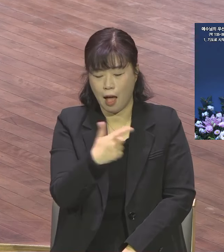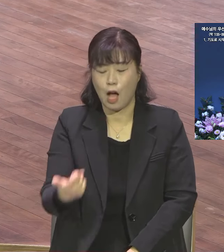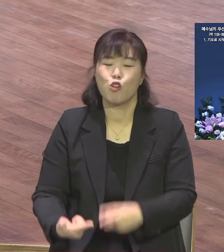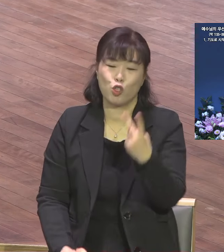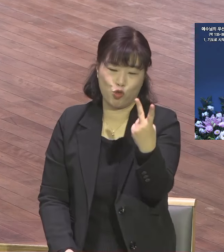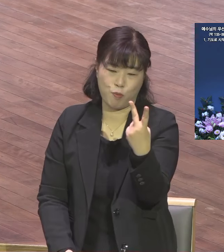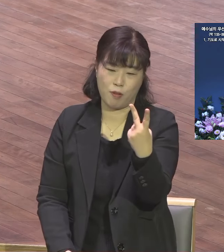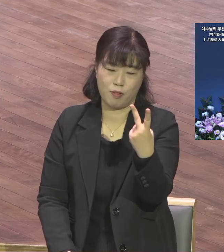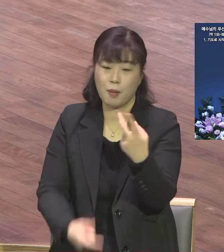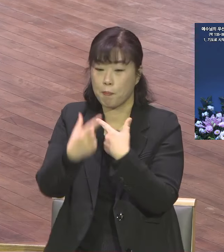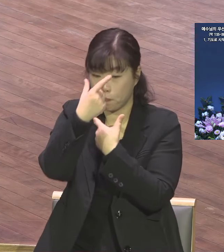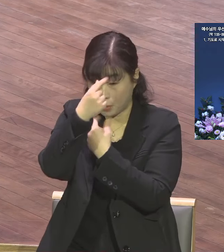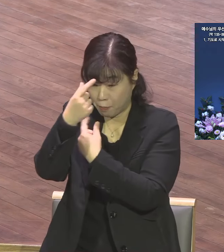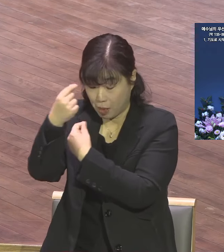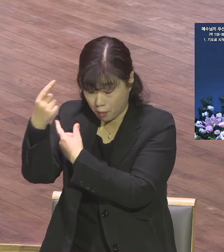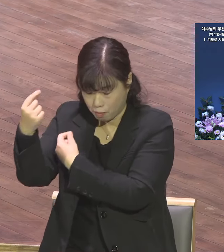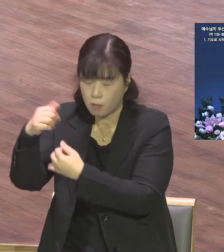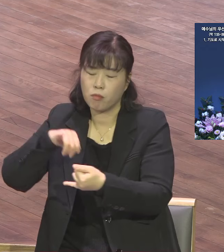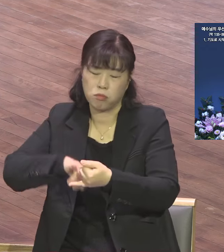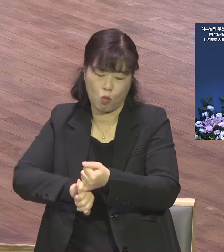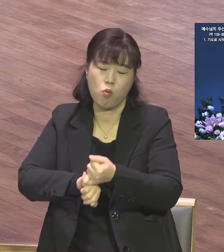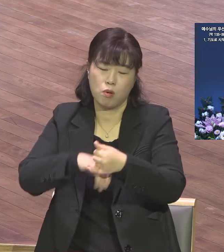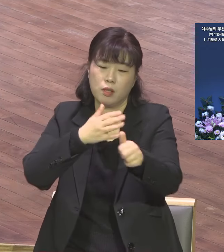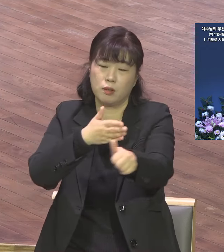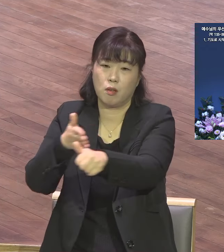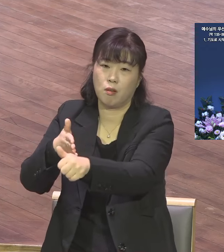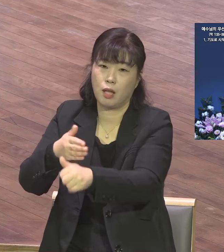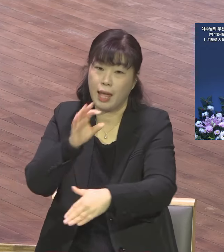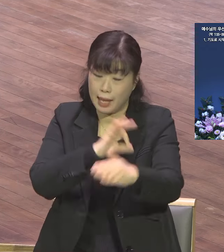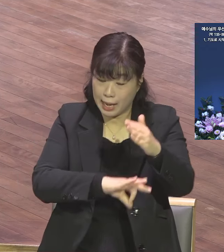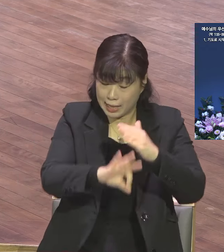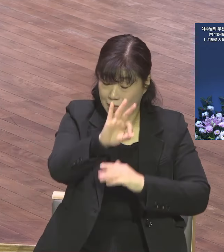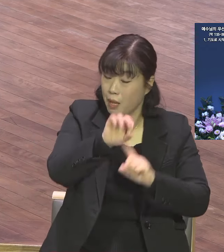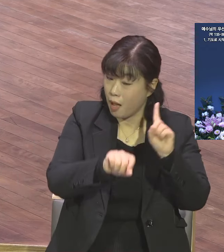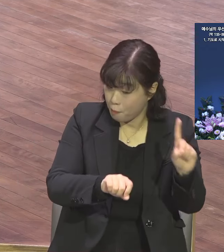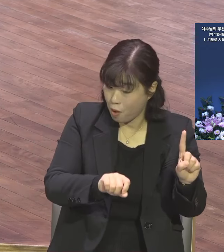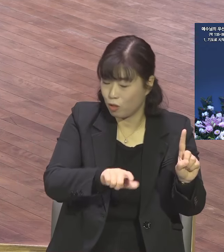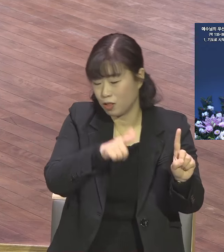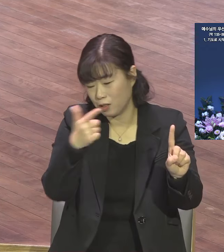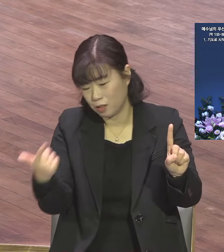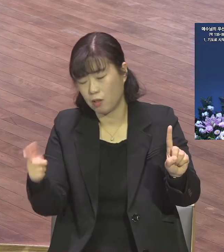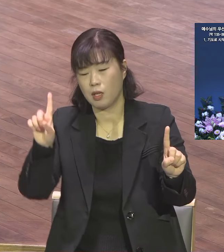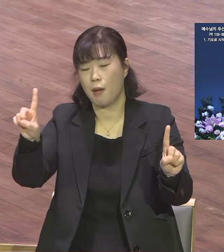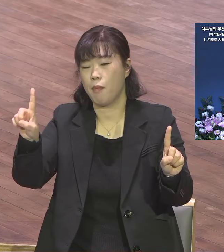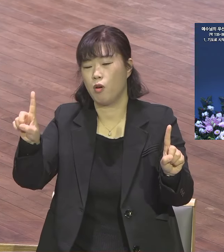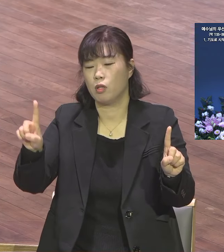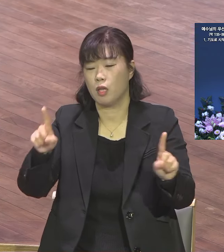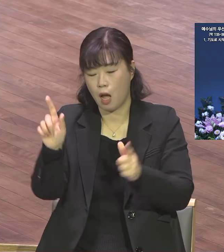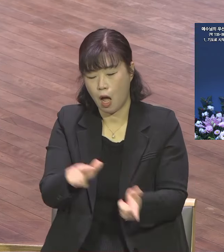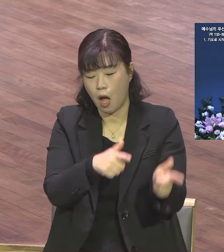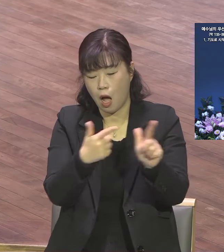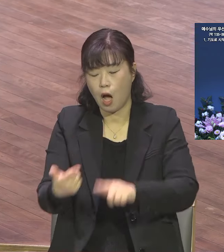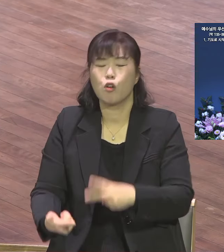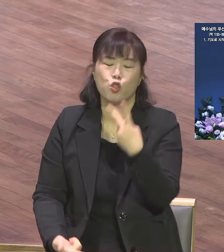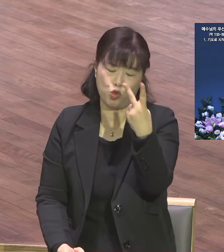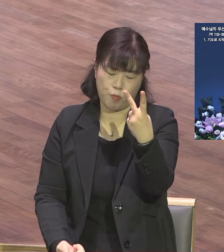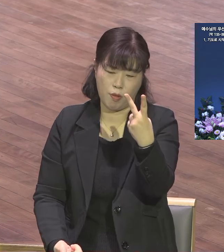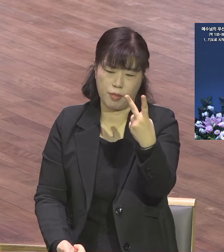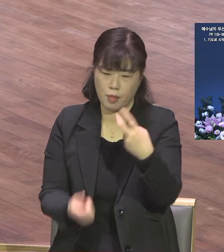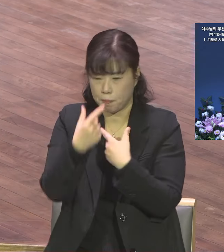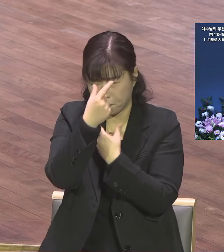기도를 하시라고요. 신앙생활은 다른 게 없어요. 예수님이 보여주신 그대로 하면 돼요.